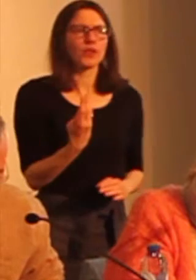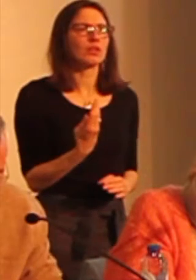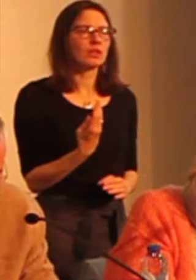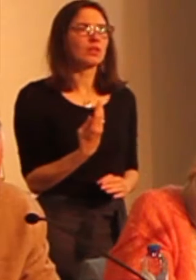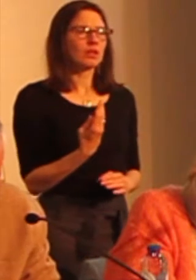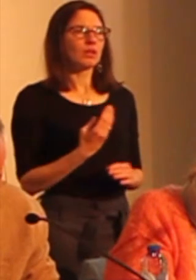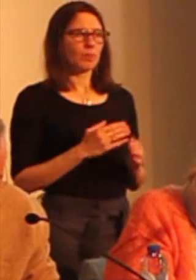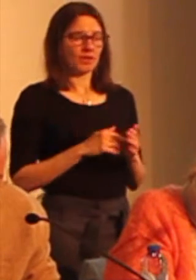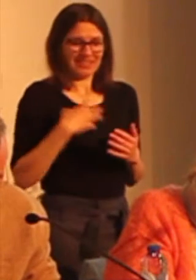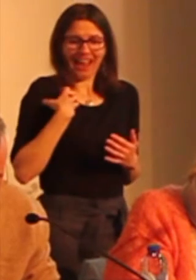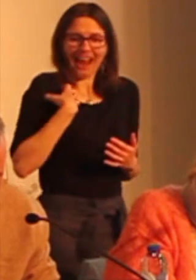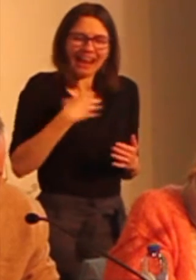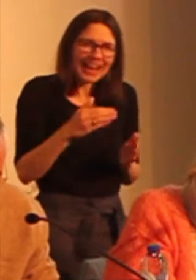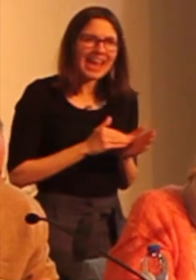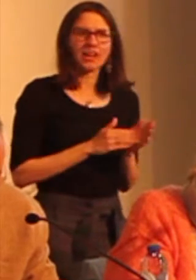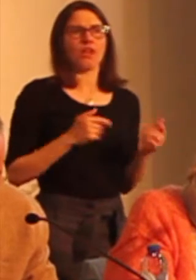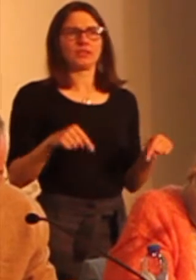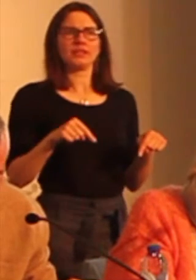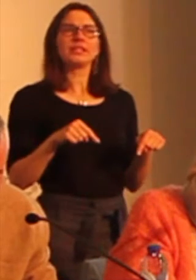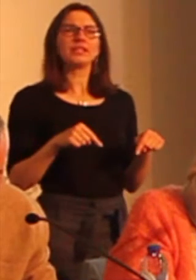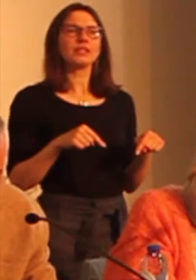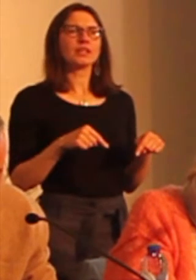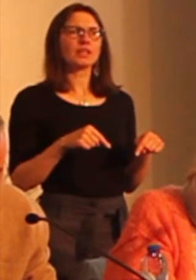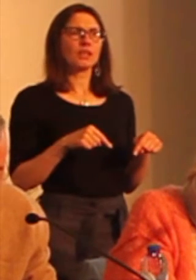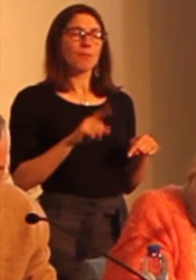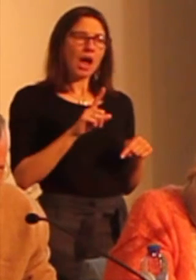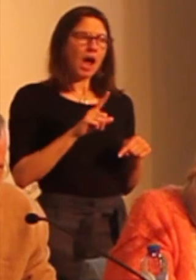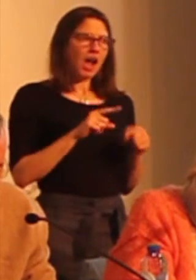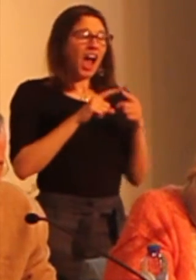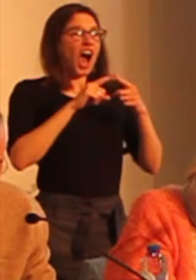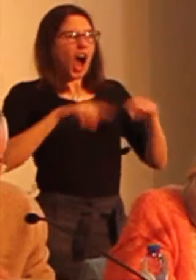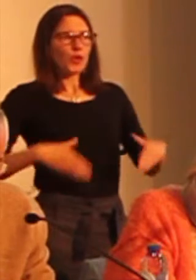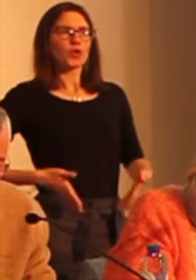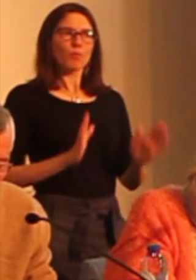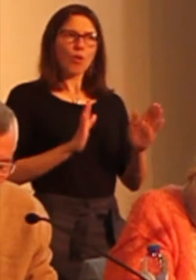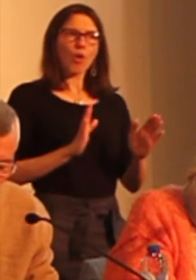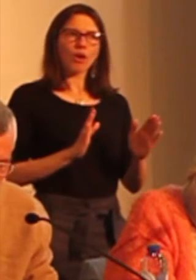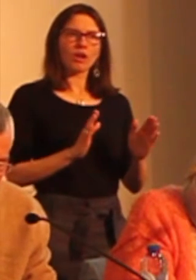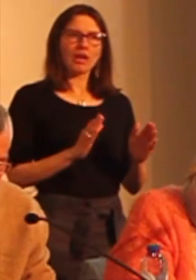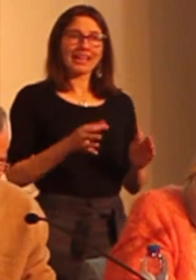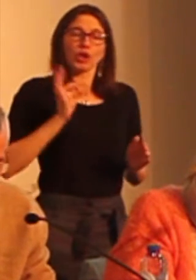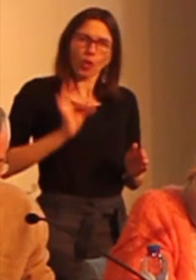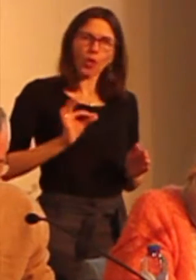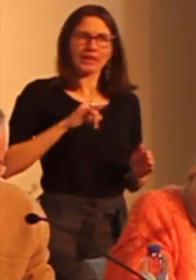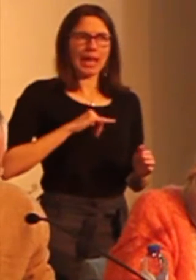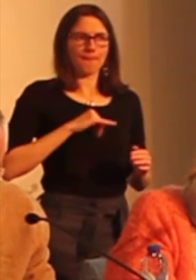een ontwikkeld land als België, dat mensen omwille van het feit dat ze anders geboren worden, in armoede belanden. Ik vind dat een schande.